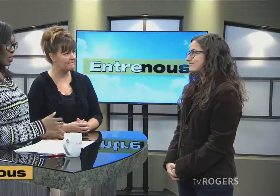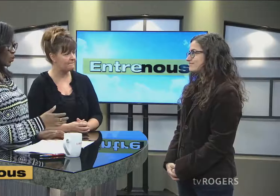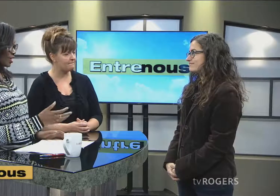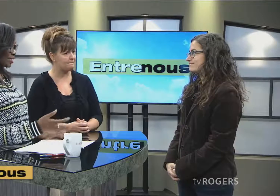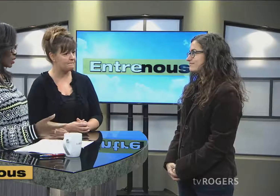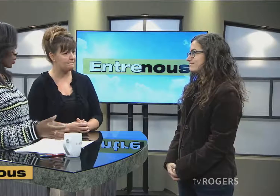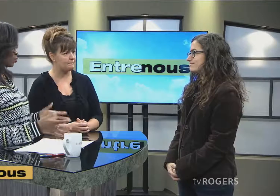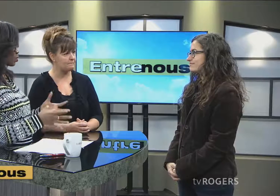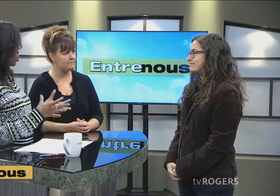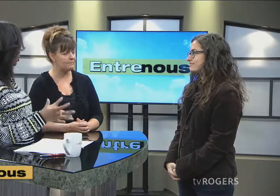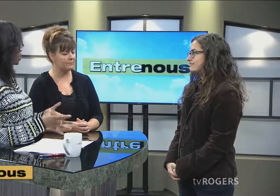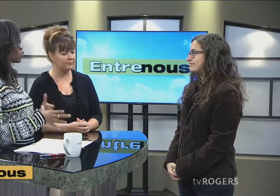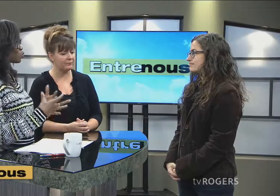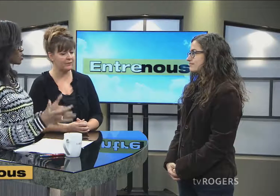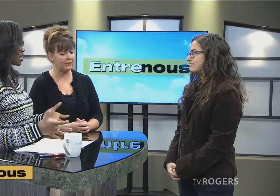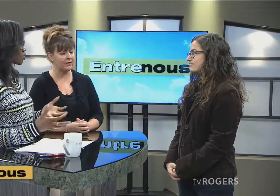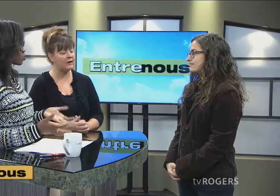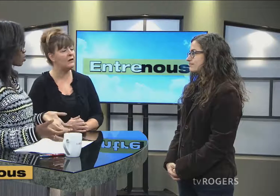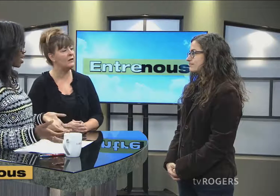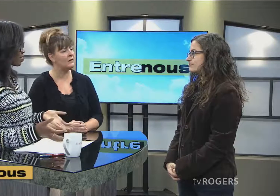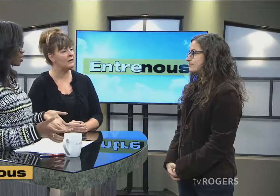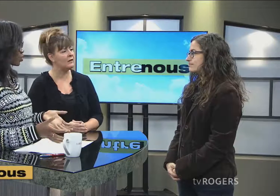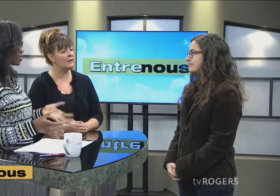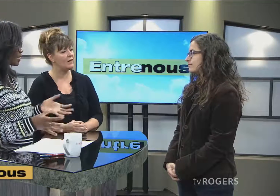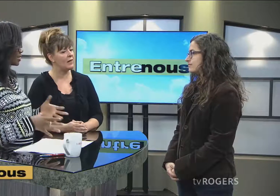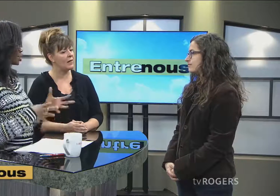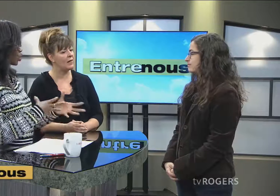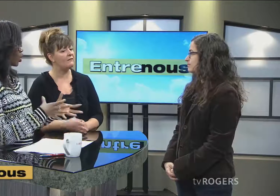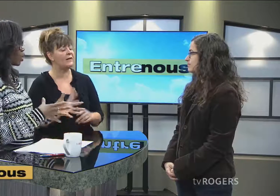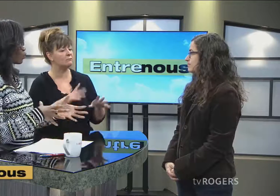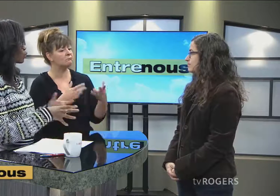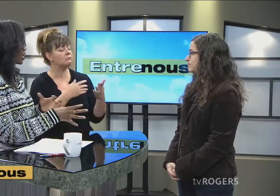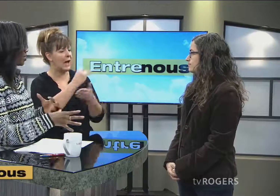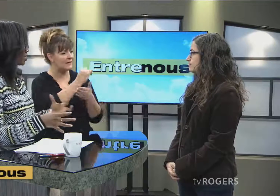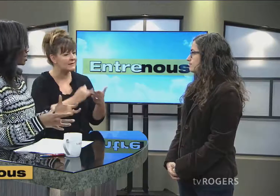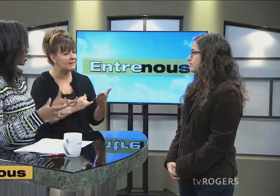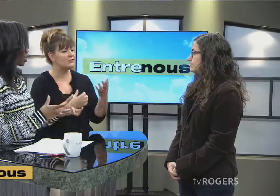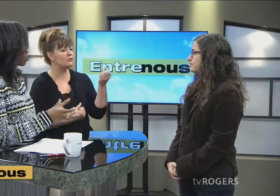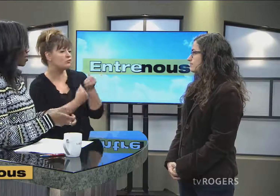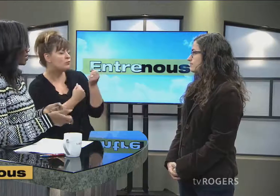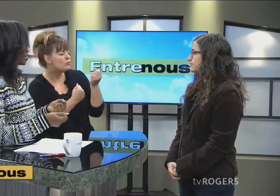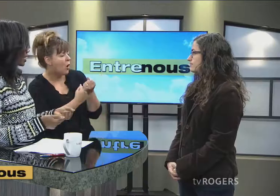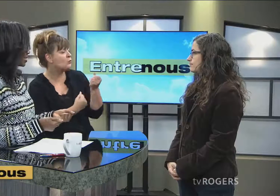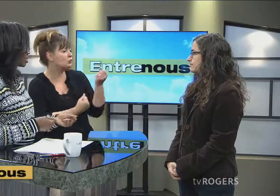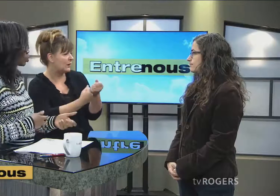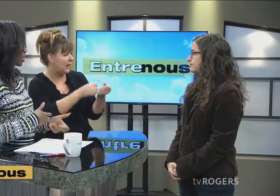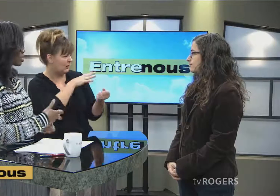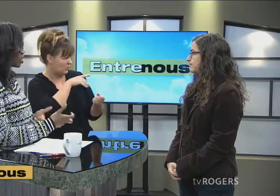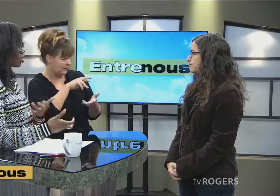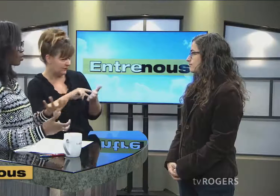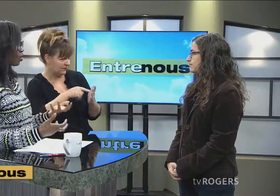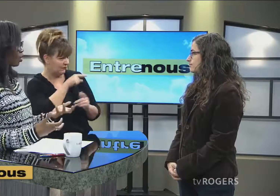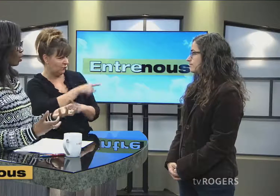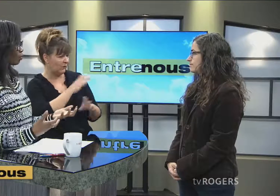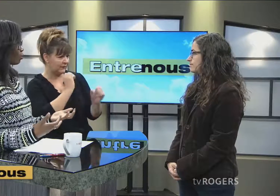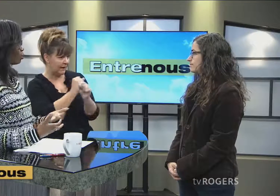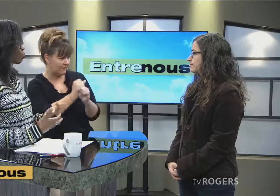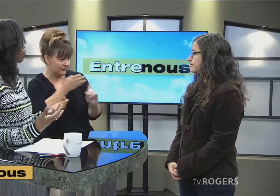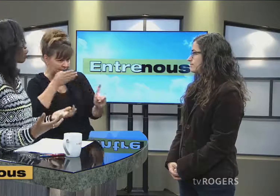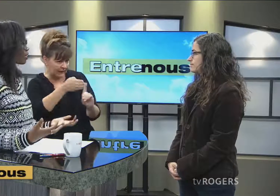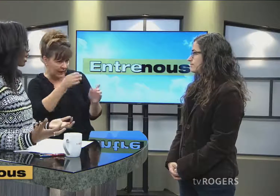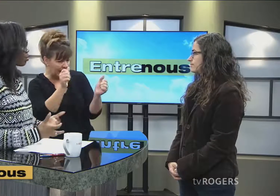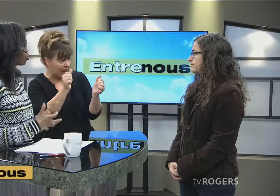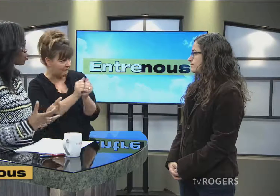Donc là, on a dit que vous offrez du soutien et du support avec les artistes. Est-ce que vous travaillez directement avec les artistes? Quel genre